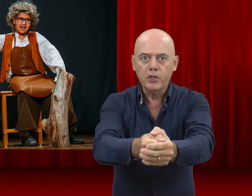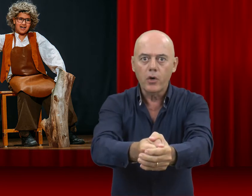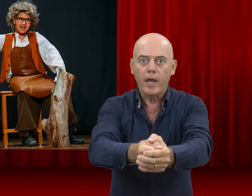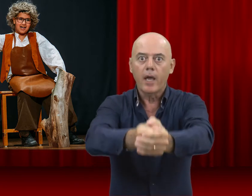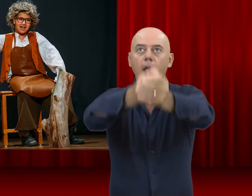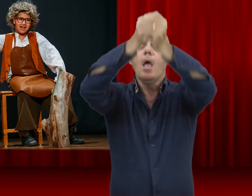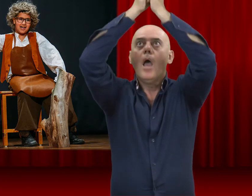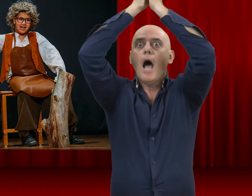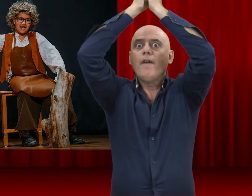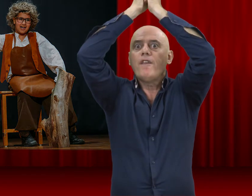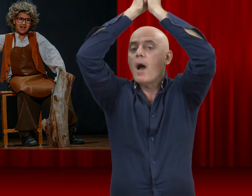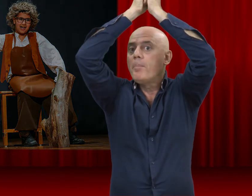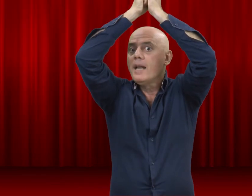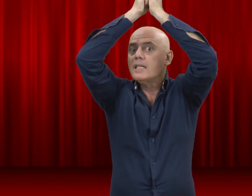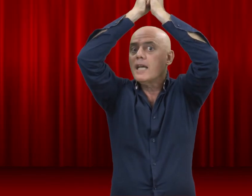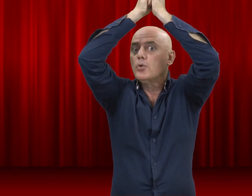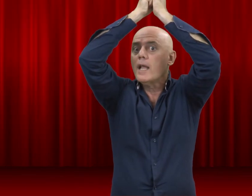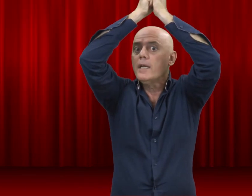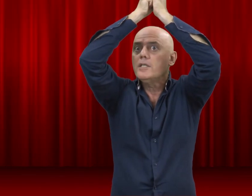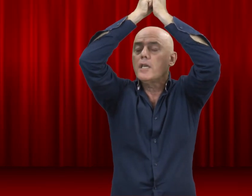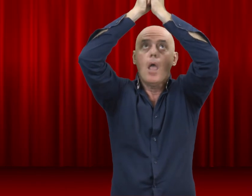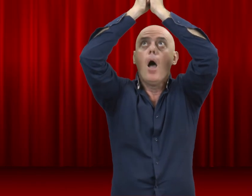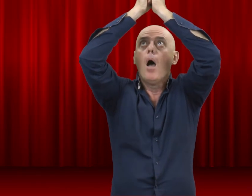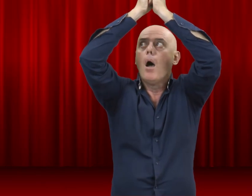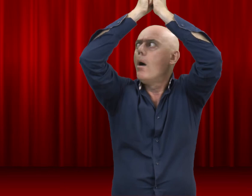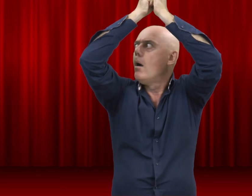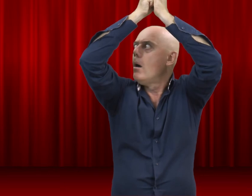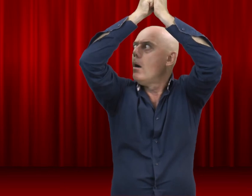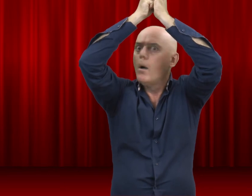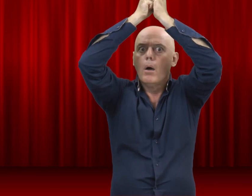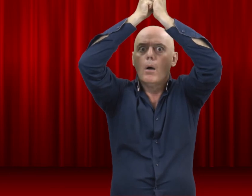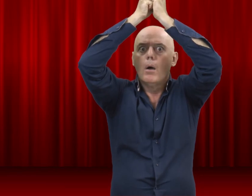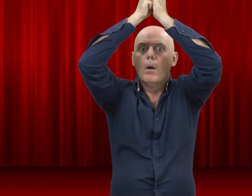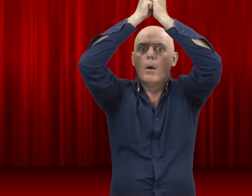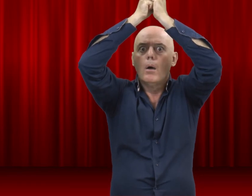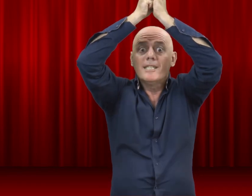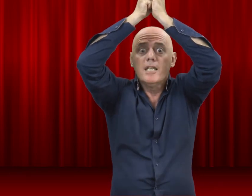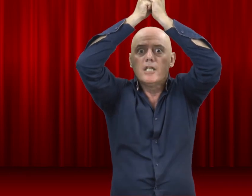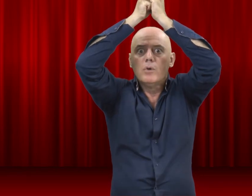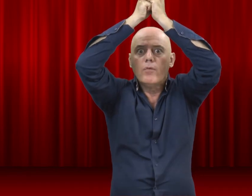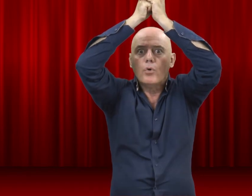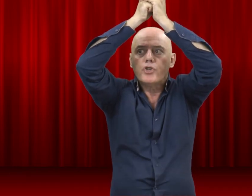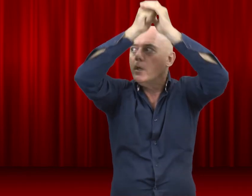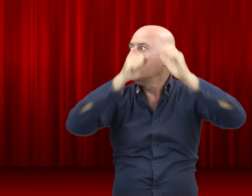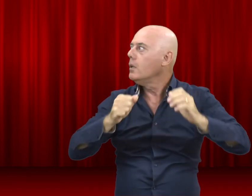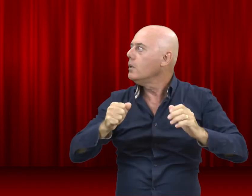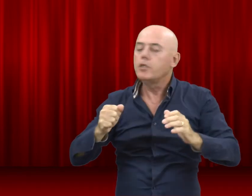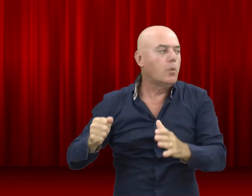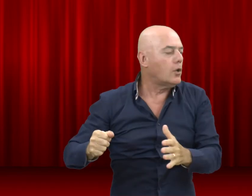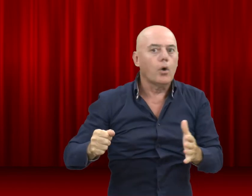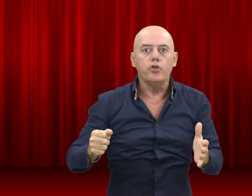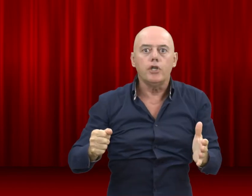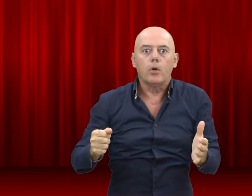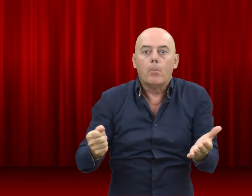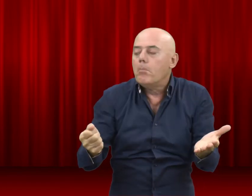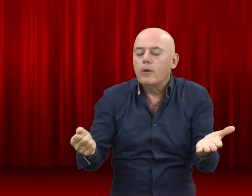in posizione. Aveva appena alzato l'arnese che... Uè, ma sei matto? Sentì una voce. Si